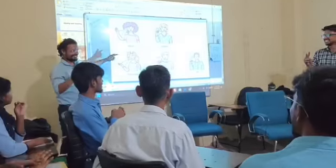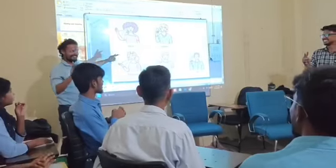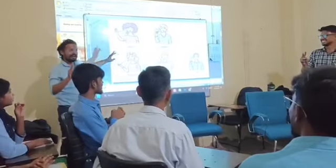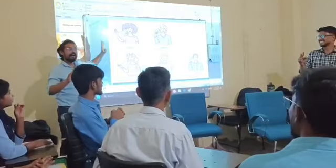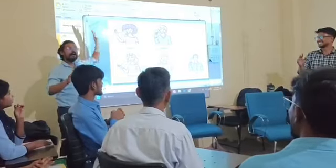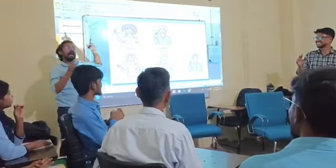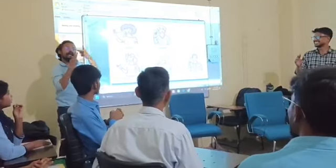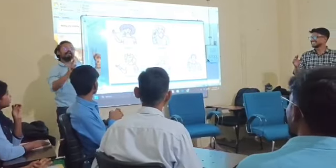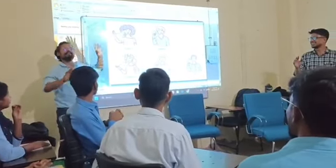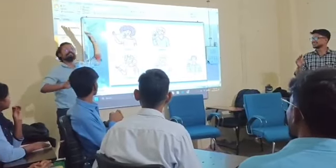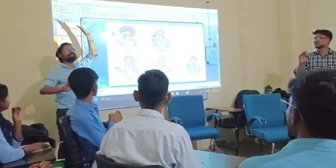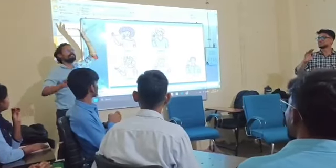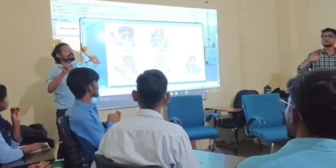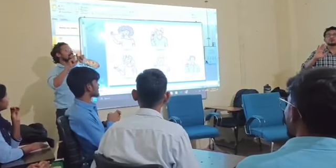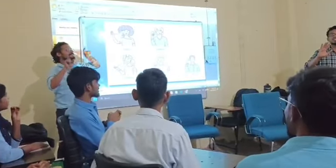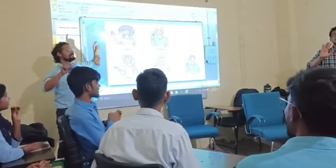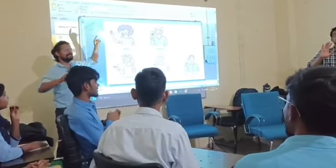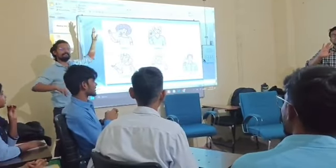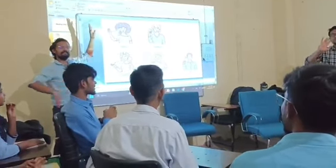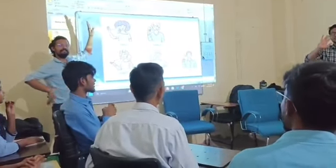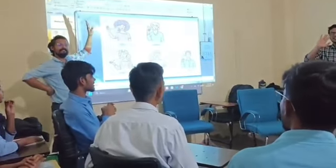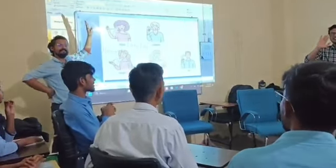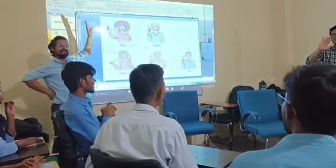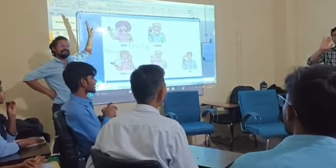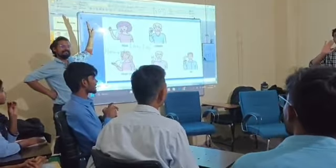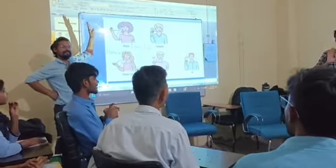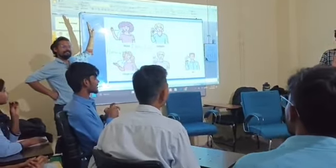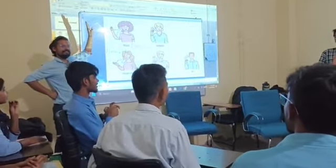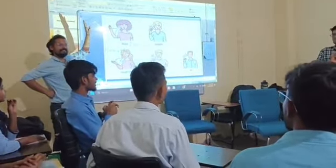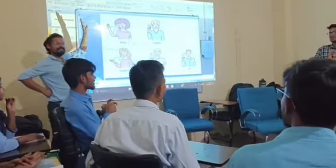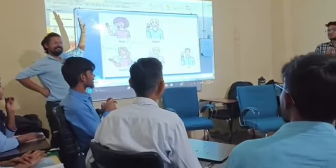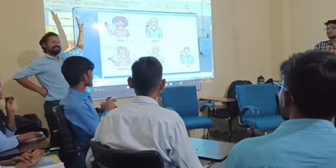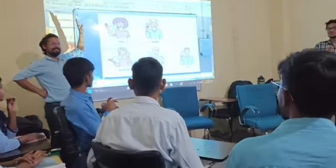ठीक है, ठीक है। कौन बता बोल रहा अलग है? हाथ उठाओ,